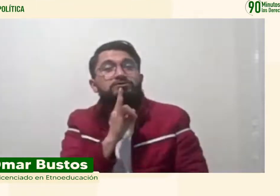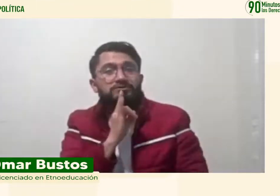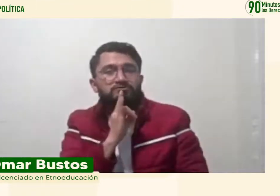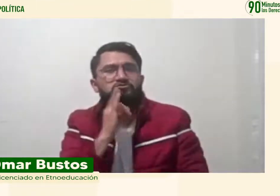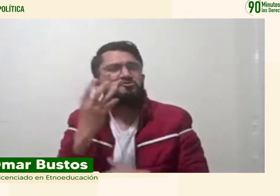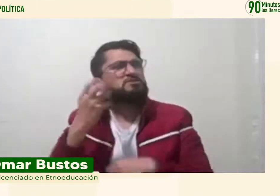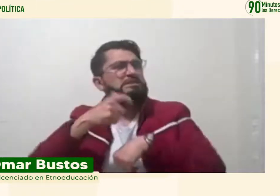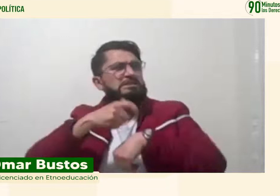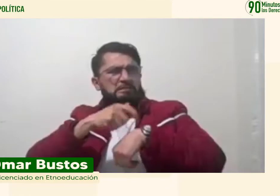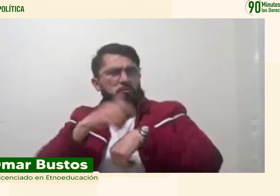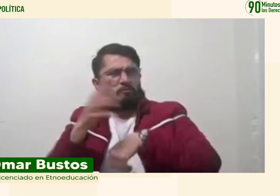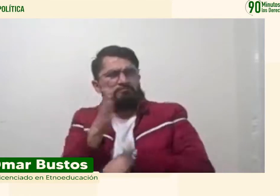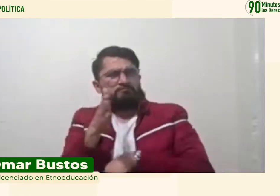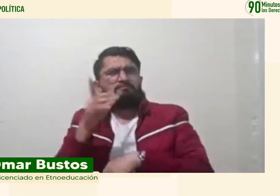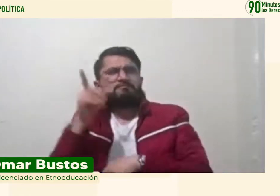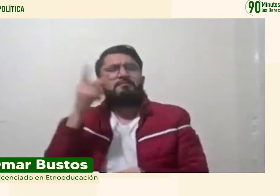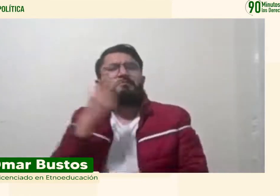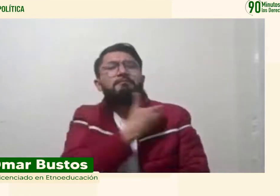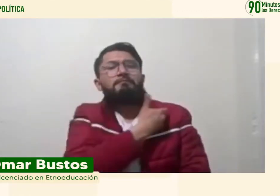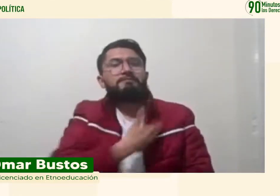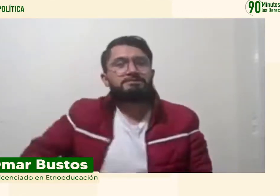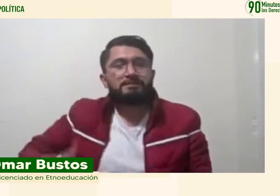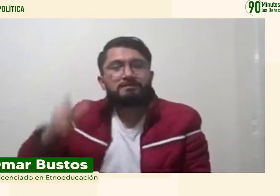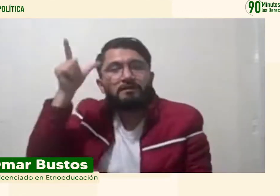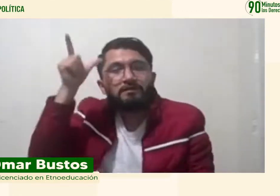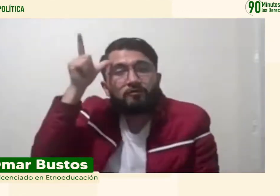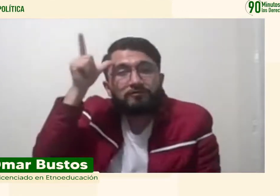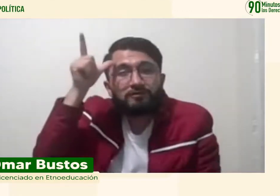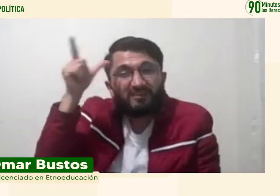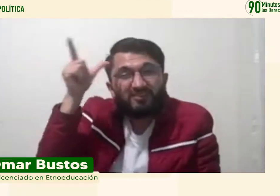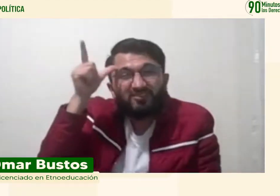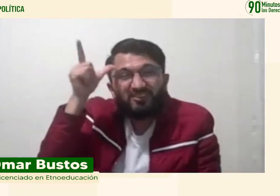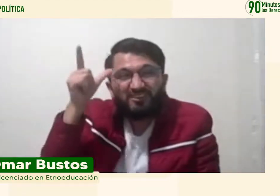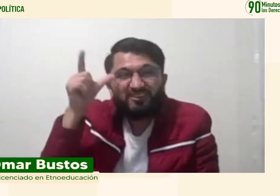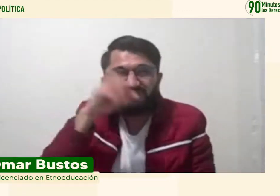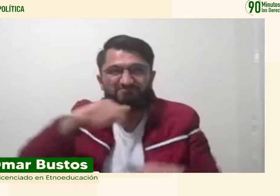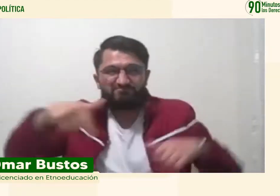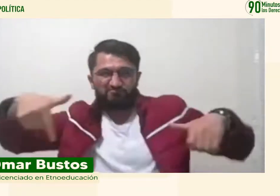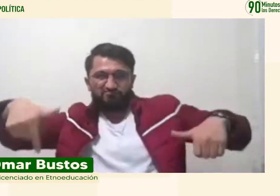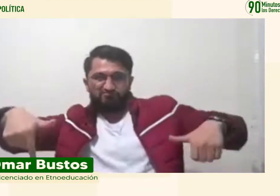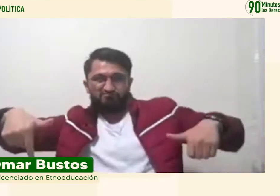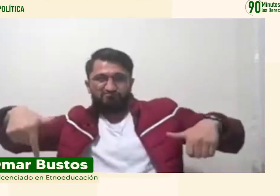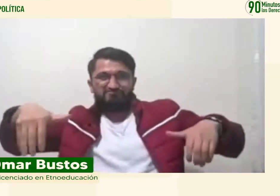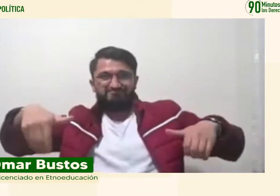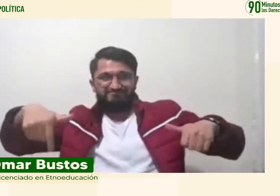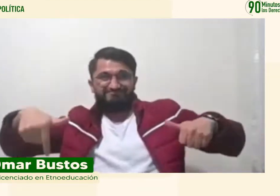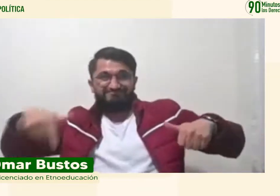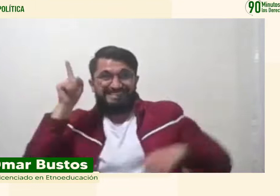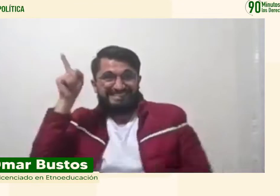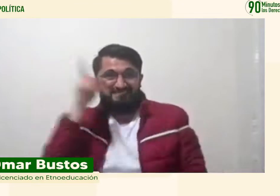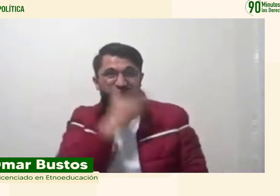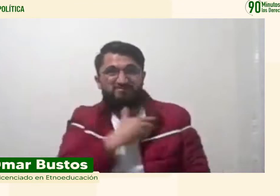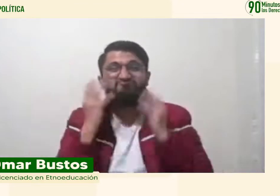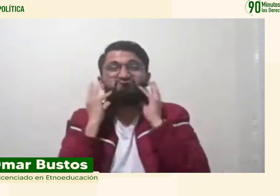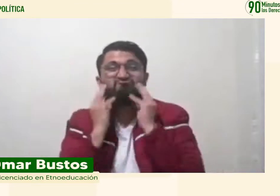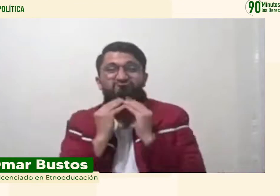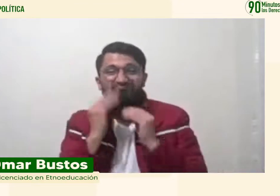en eeuu el presente más o menos el primer presidente de lincoln explicando que se ve en